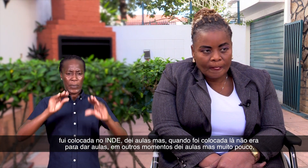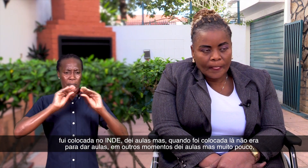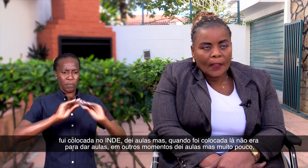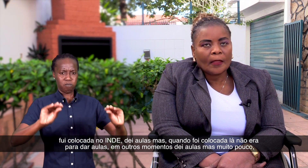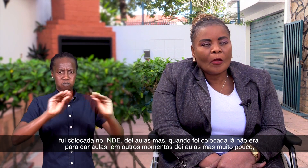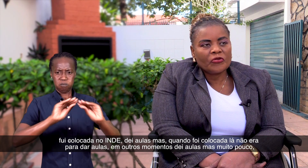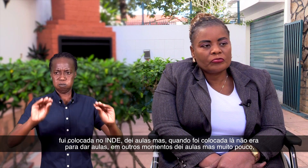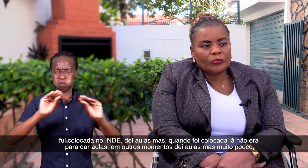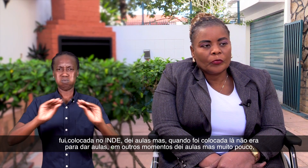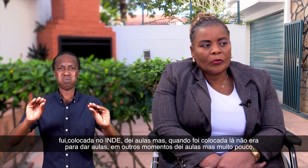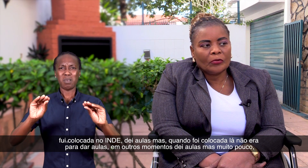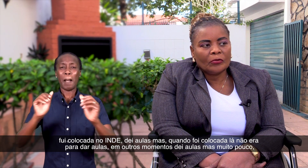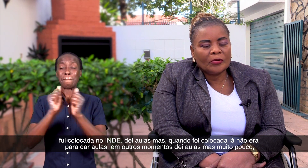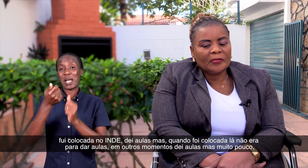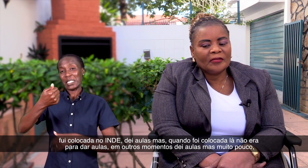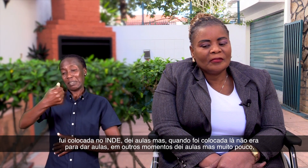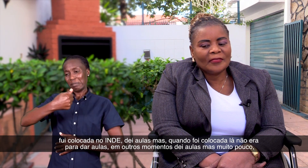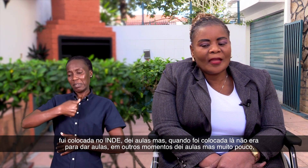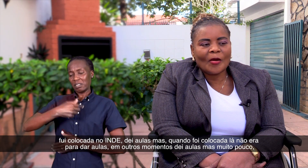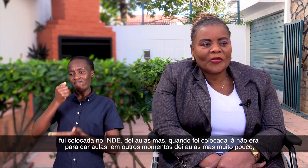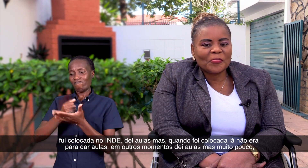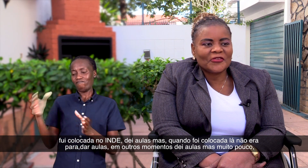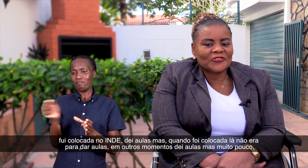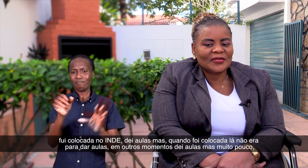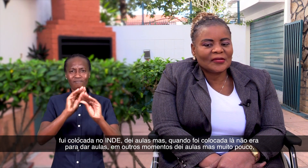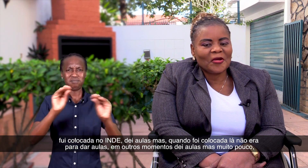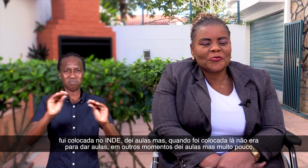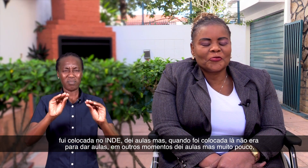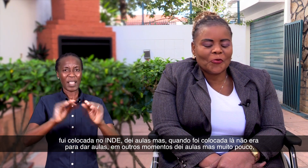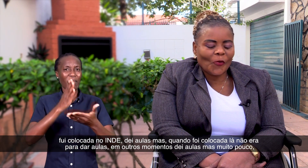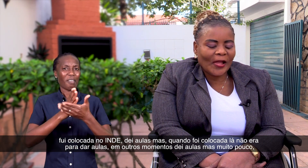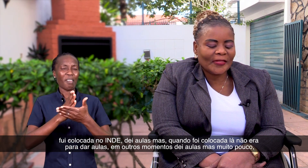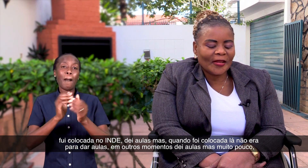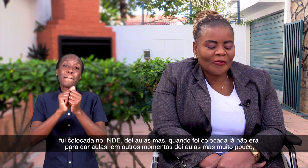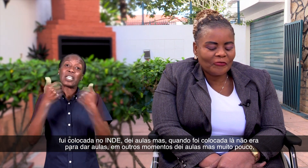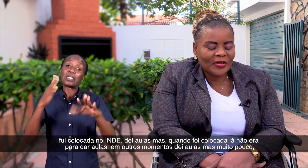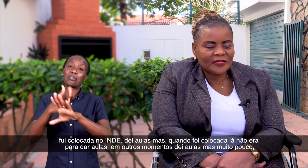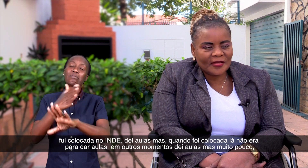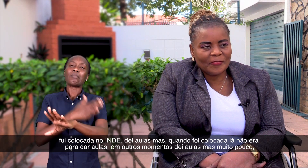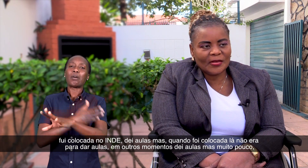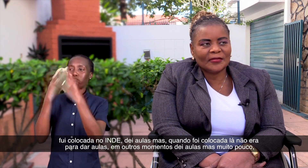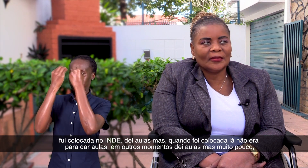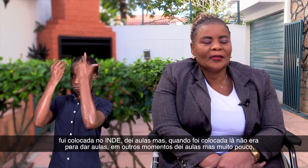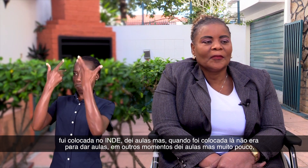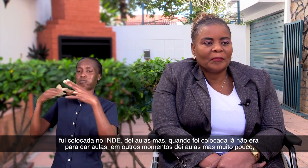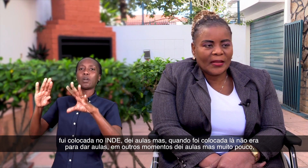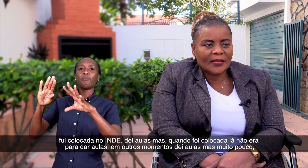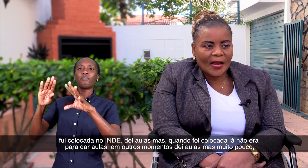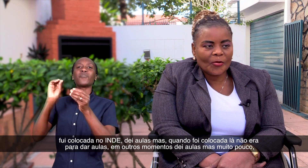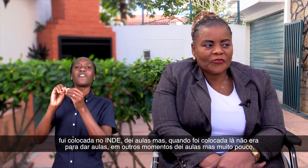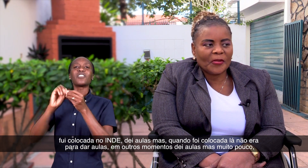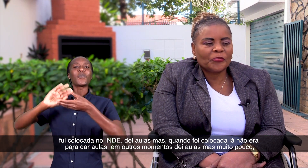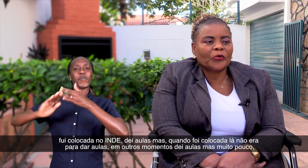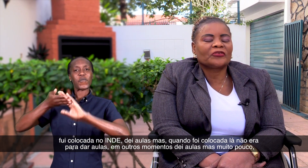INDE, que é uma... aulas? Dei aulas, mas quando fui colocada não foi necessariamente para ir